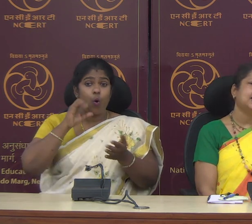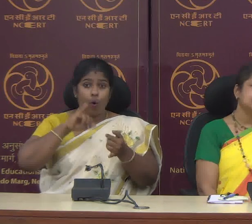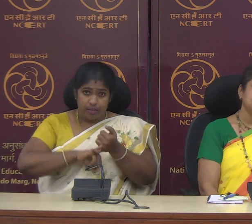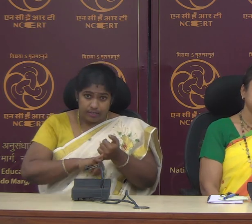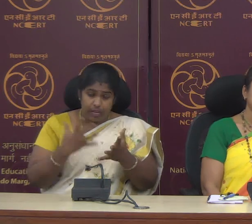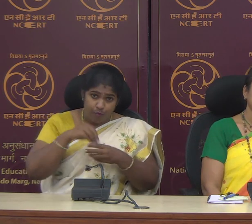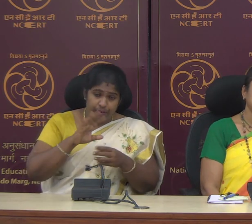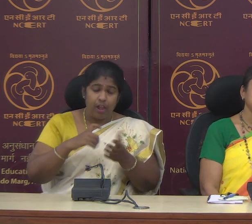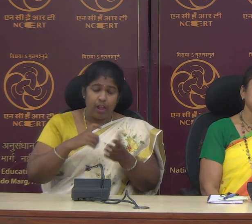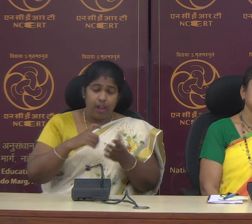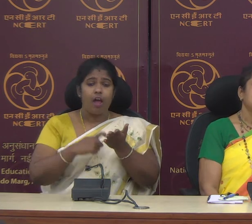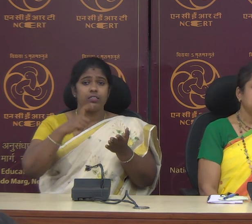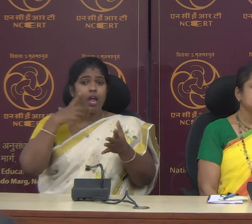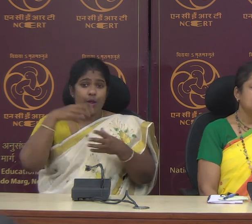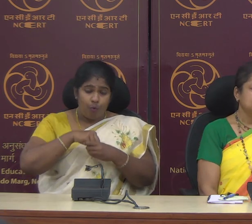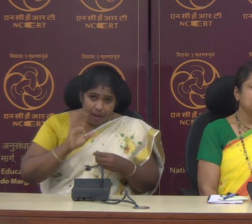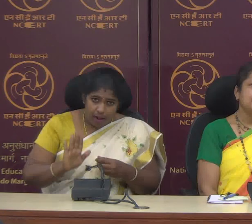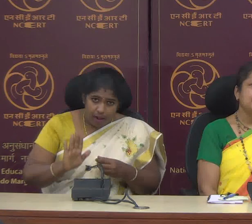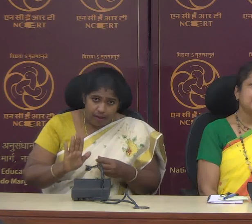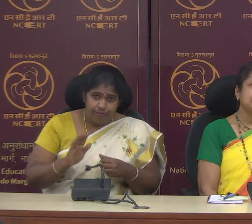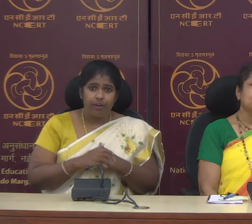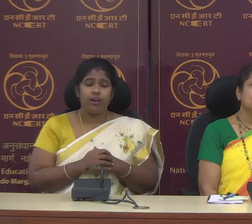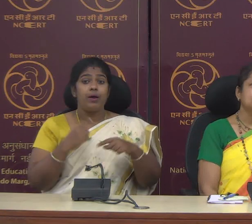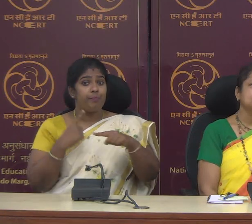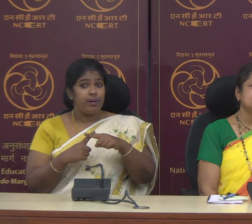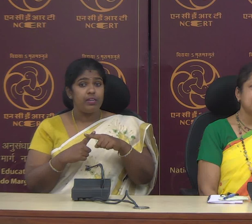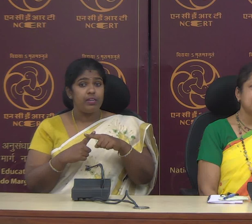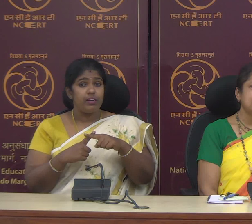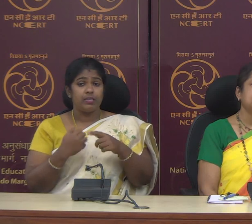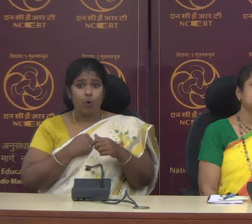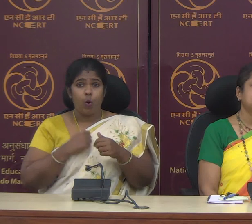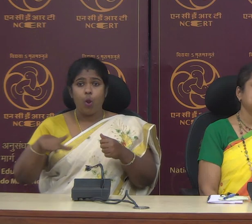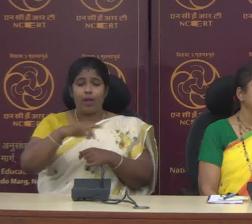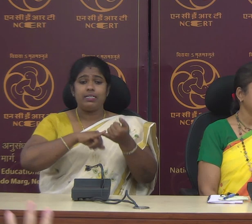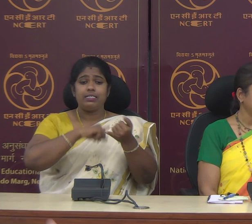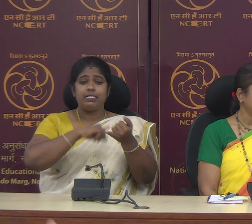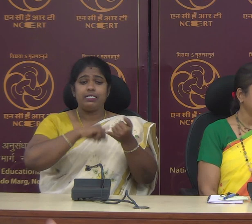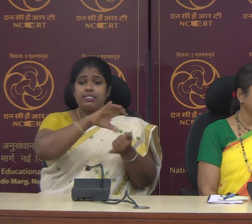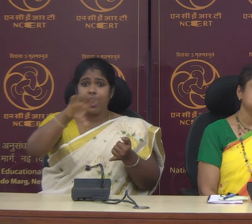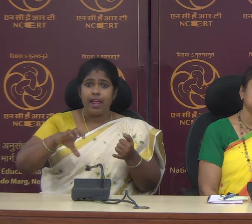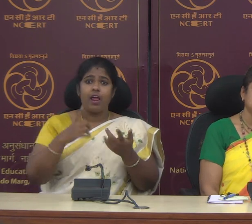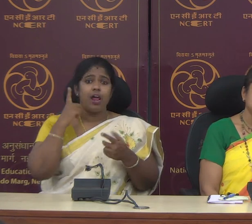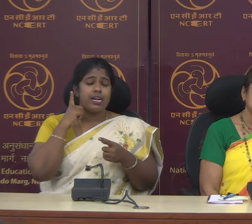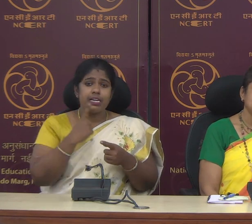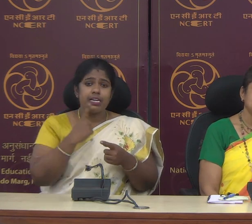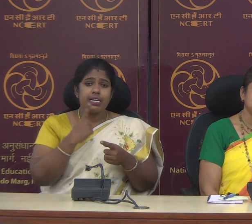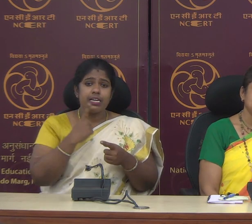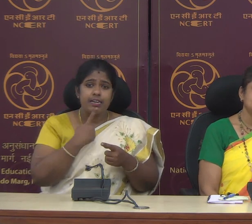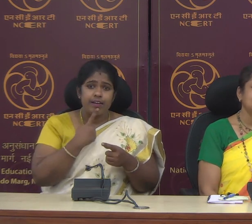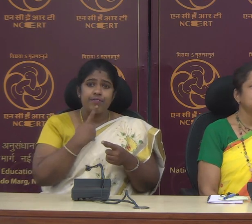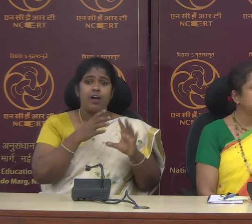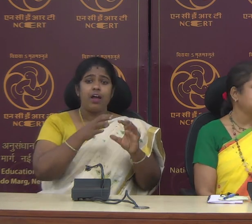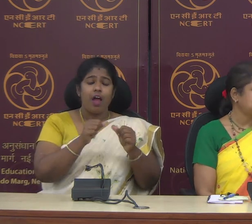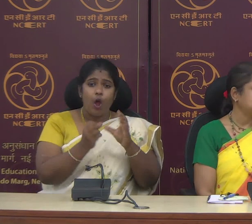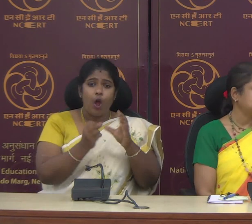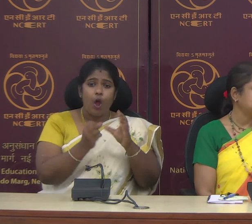है, RCI भी शामिल है, प्लस जो हमारे लोकल स्टेट लेवल के डेफ चैप्टर्स हैं या ऑर्गेनाइजेशंस हैं,